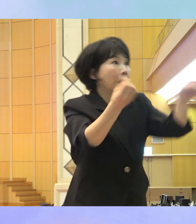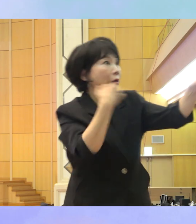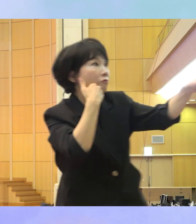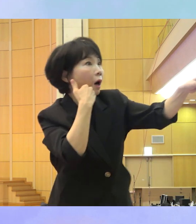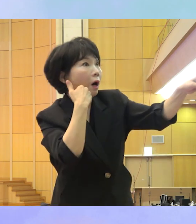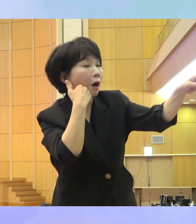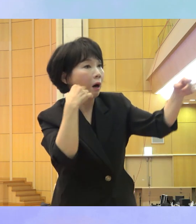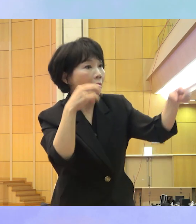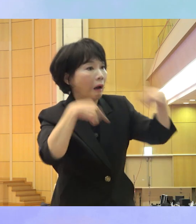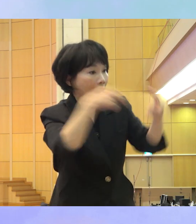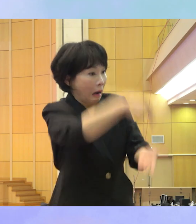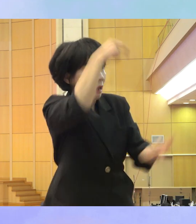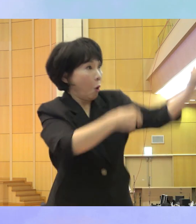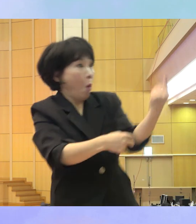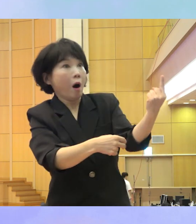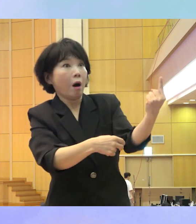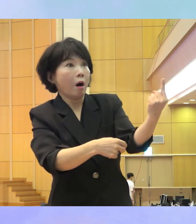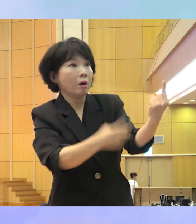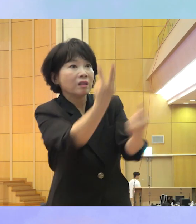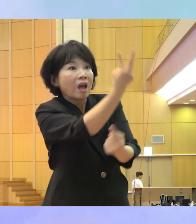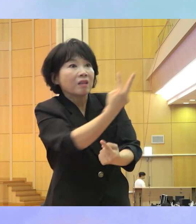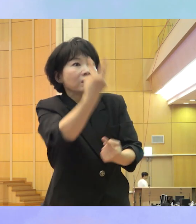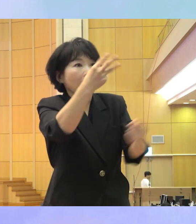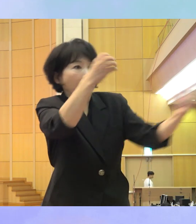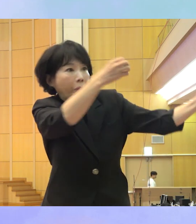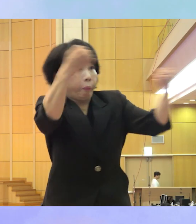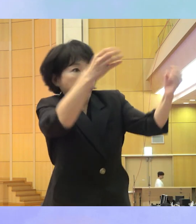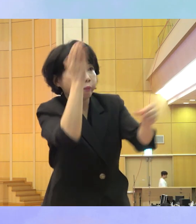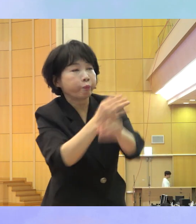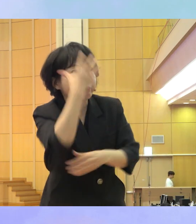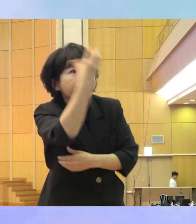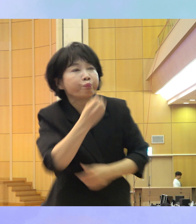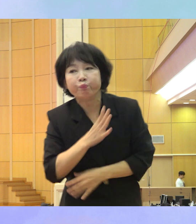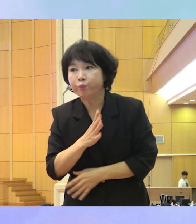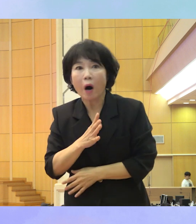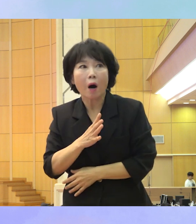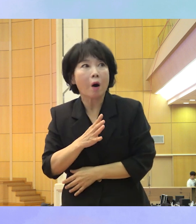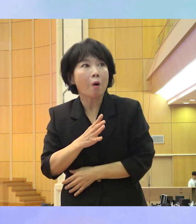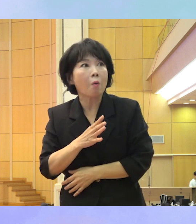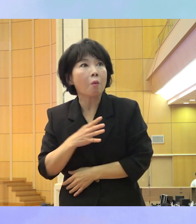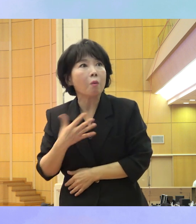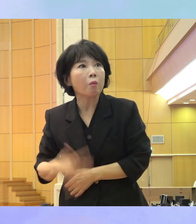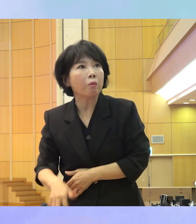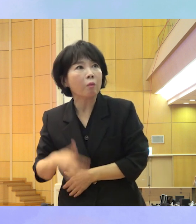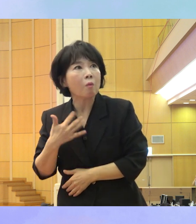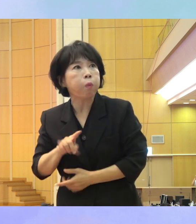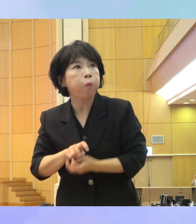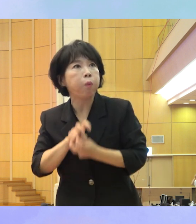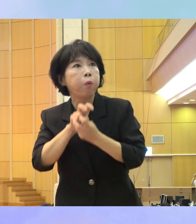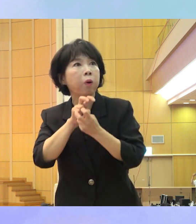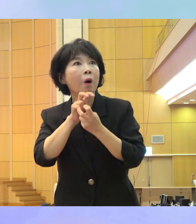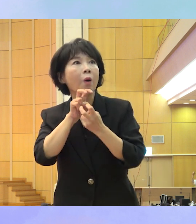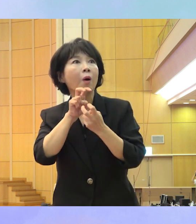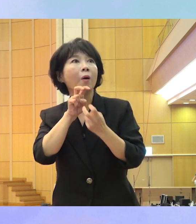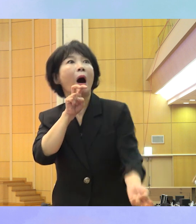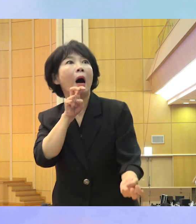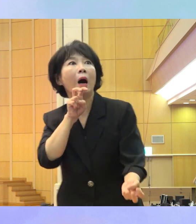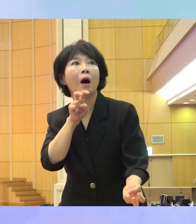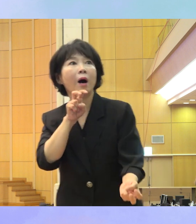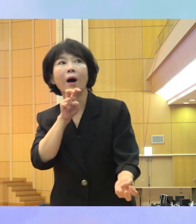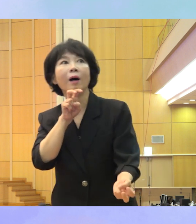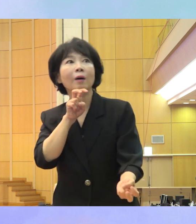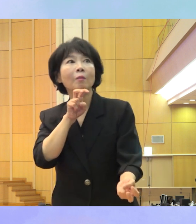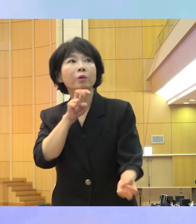살아있다 하더라도 막 백발이 돼 있을 텐데 그냥 젊은 모습으로 모세가 나타나고, 엘리야는 산채로 올라갔다는 말이